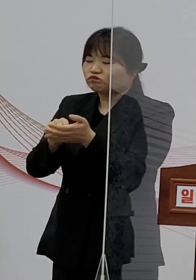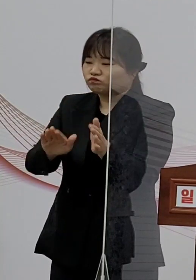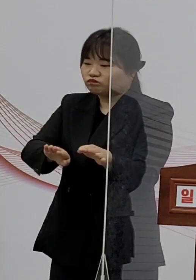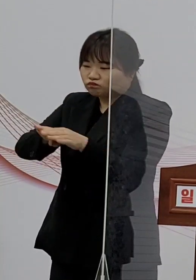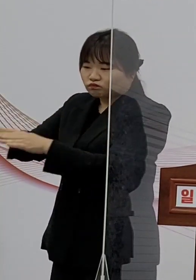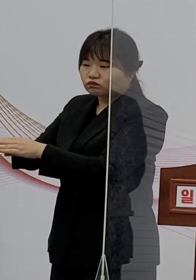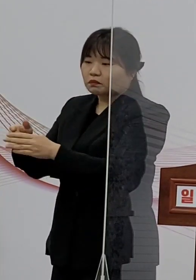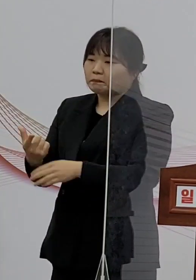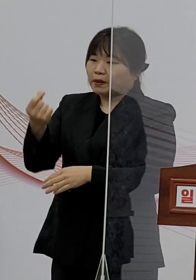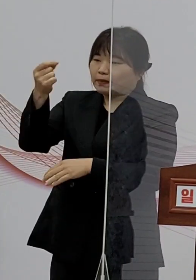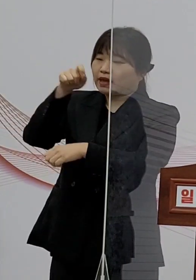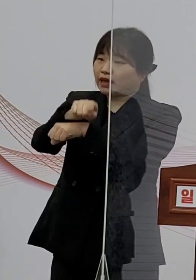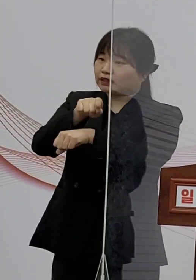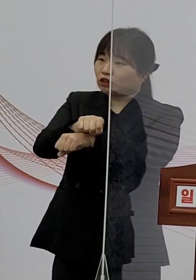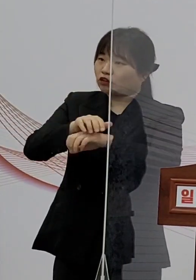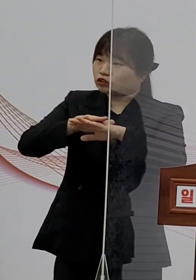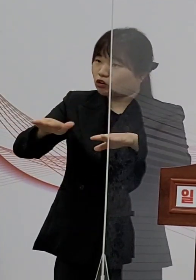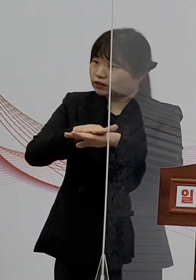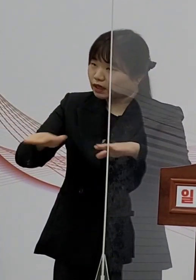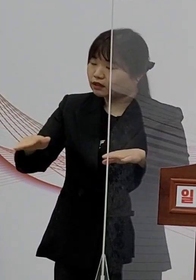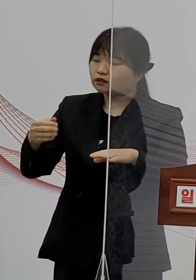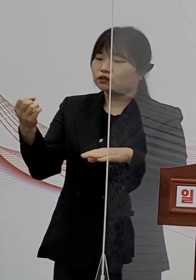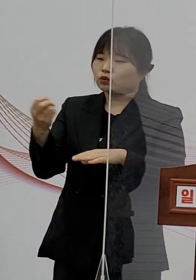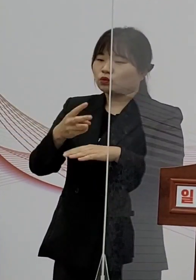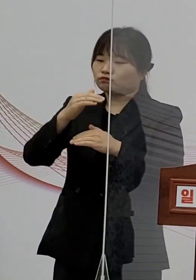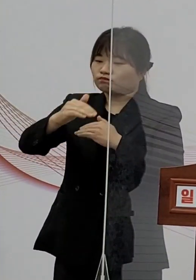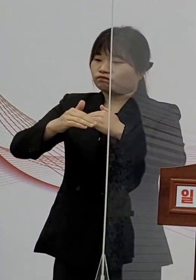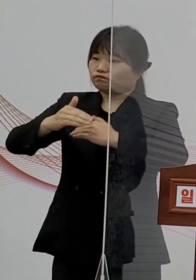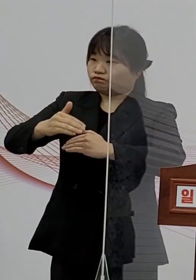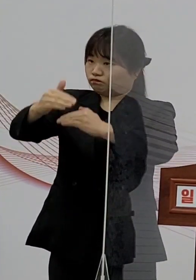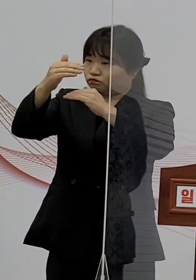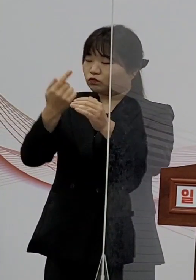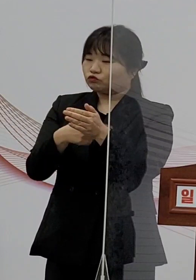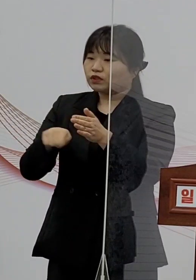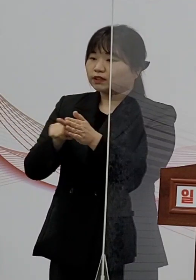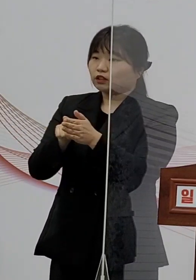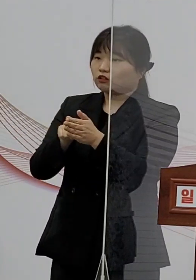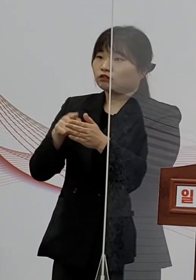절차나 또 이와 같은 이행을 위해서 저희 대전도